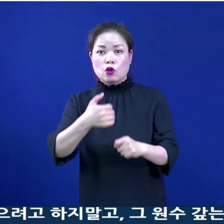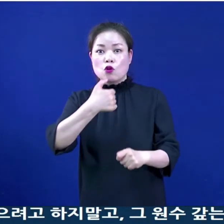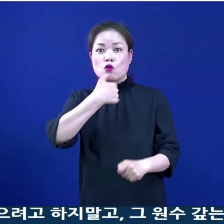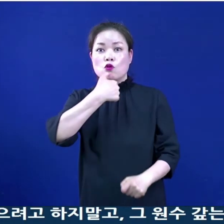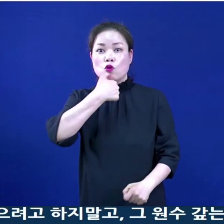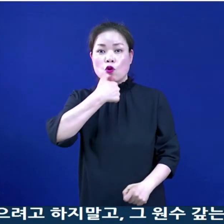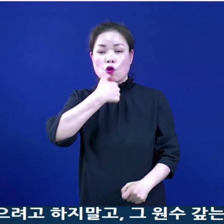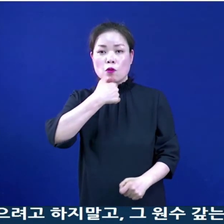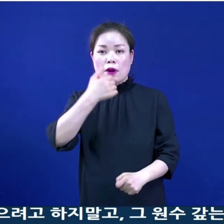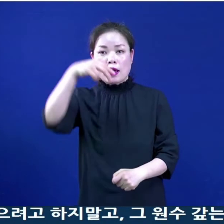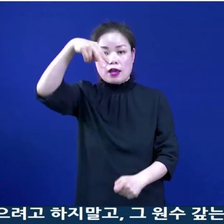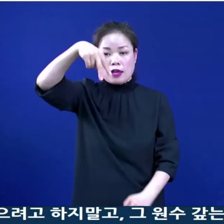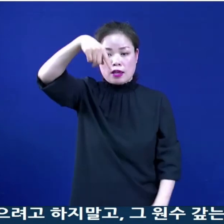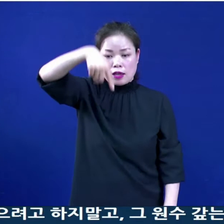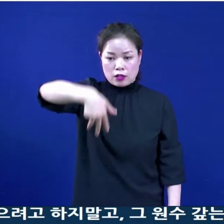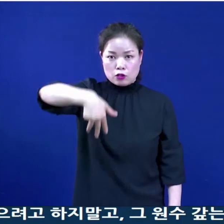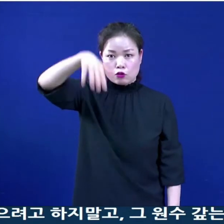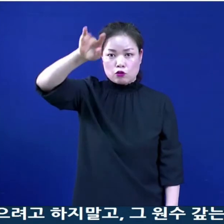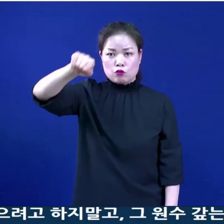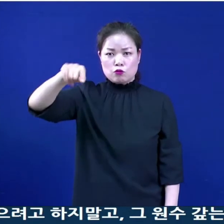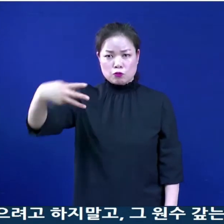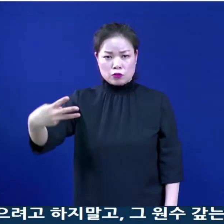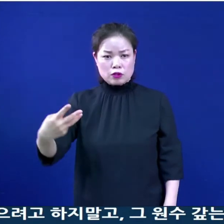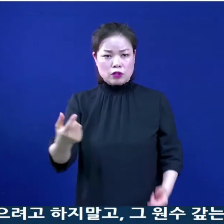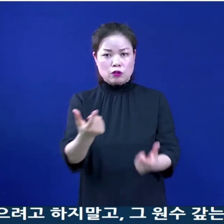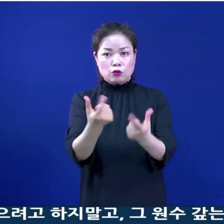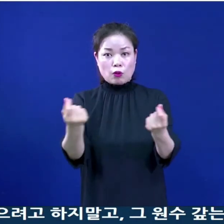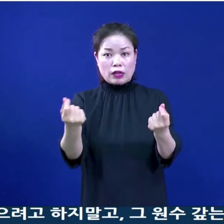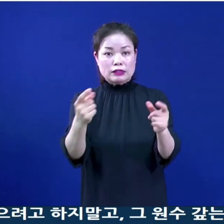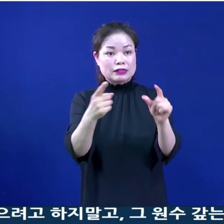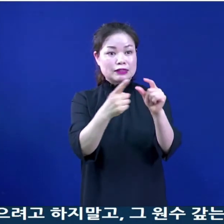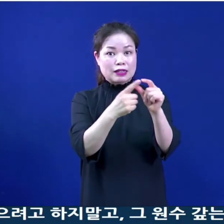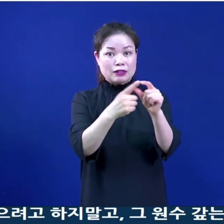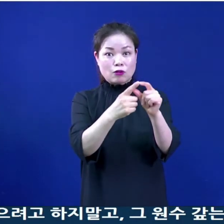로마서의 숯불은 사촌지간에 똑같은 단어가 아닙니다.